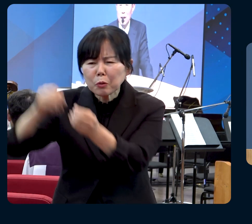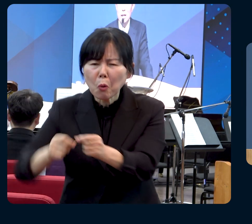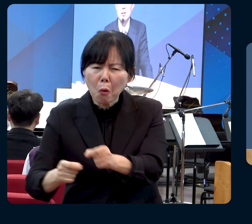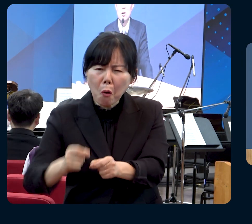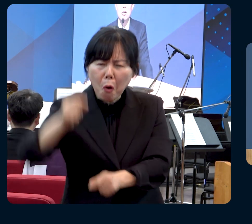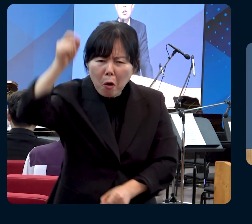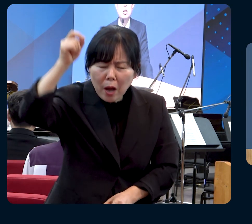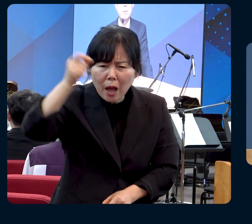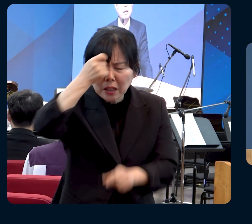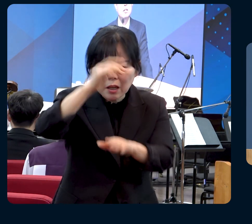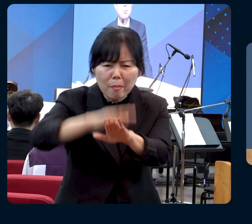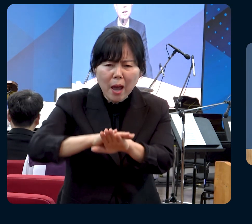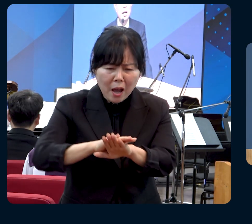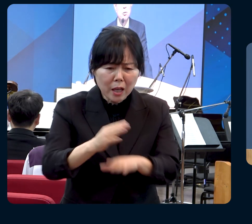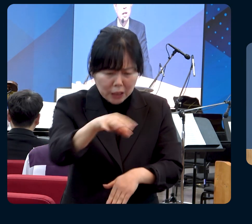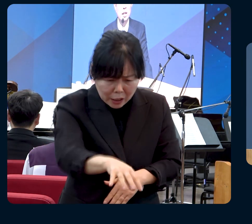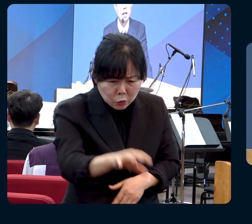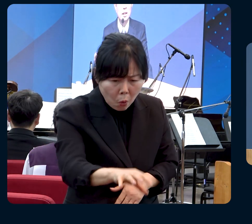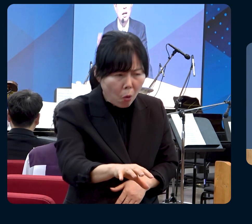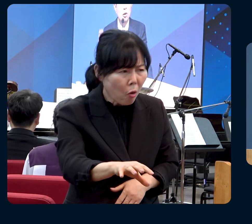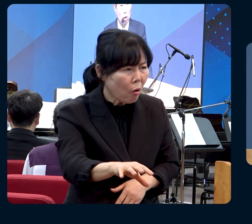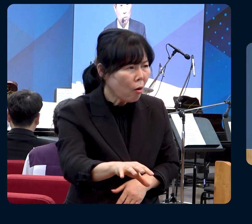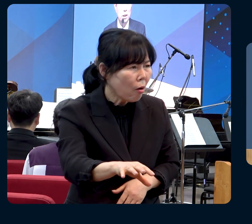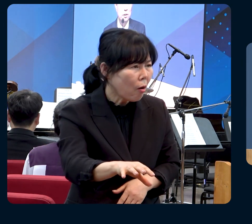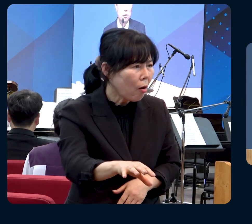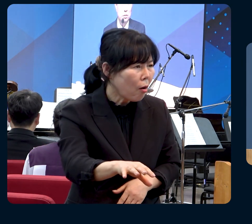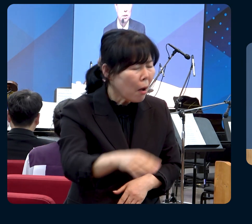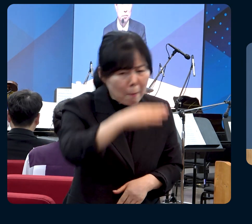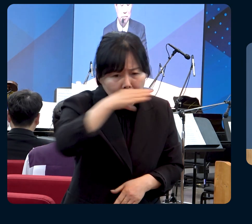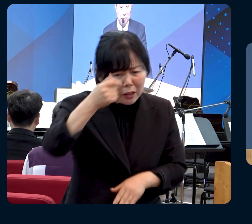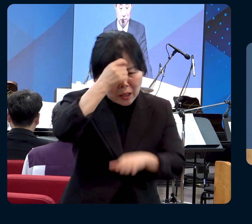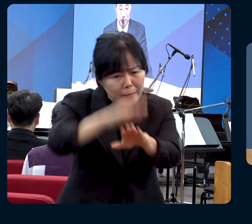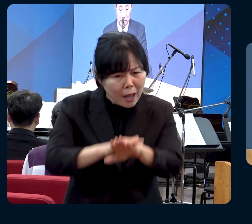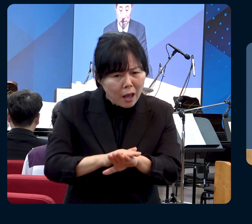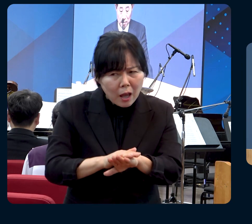정통성에 따라서 그것이 바른 예배다라고 얘기하기가 어렵다는 겁니다.